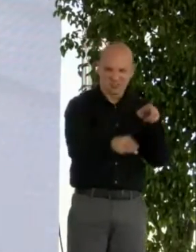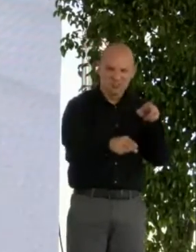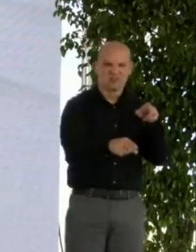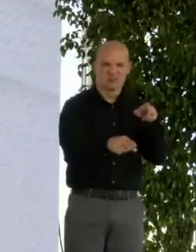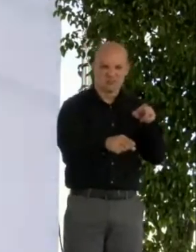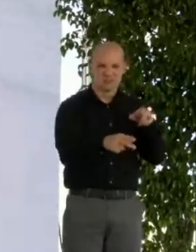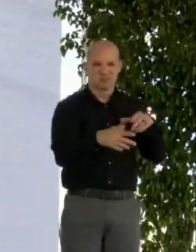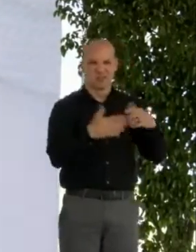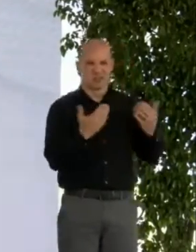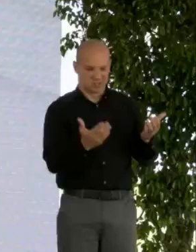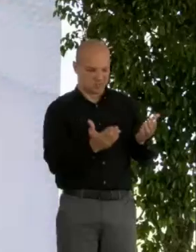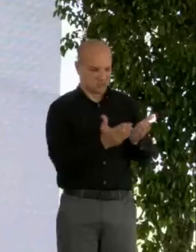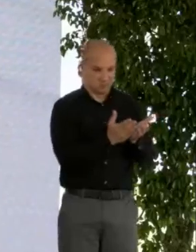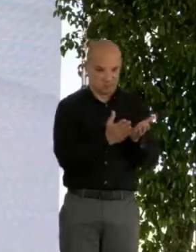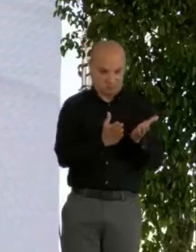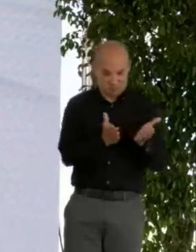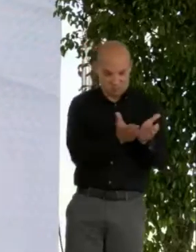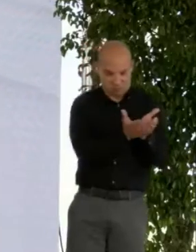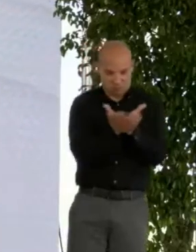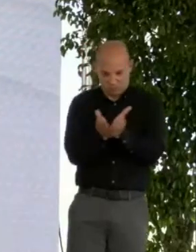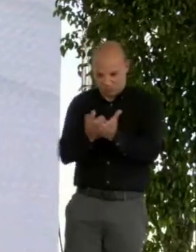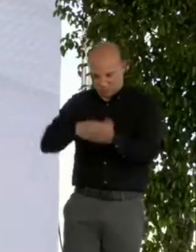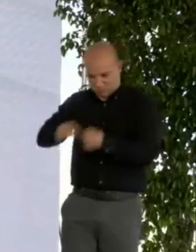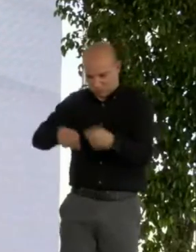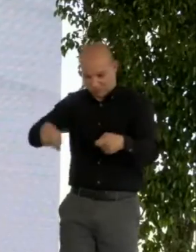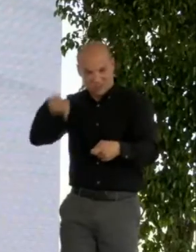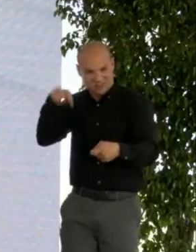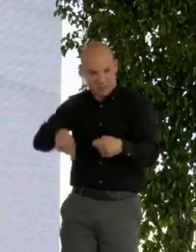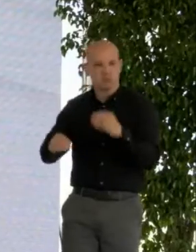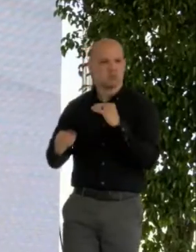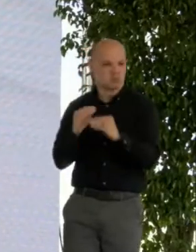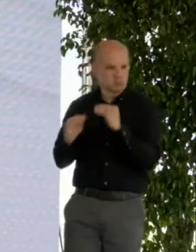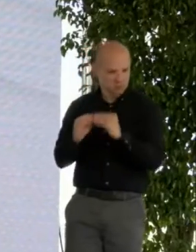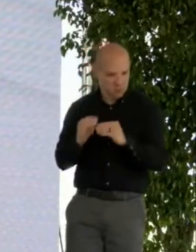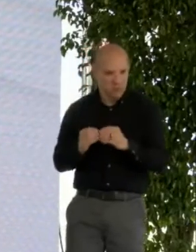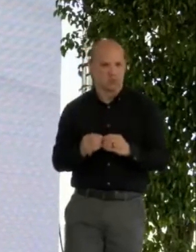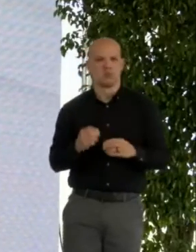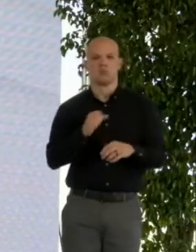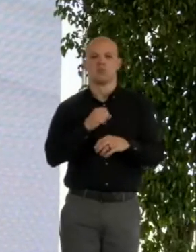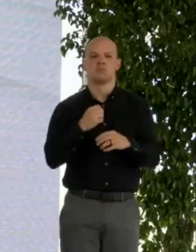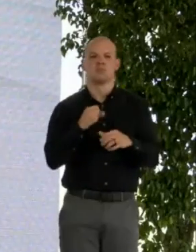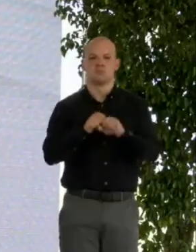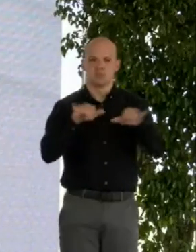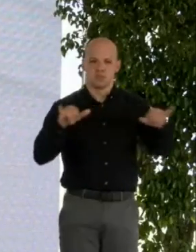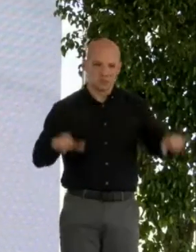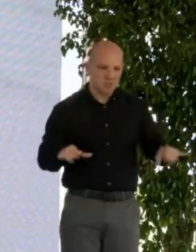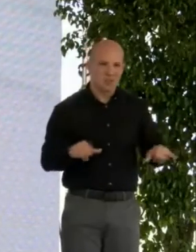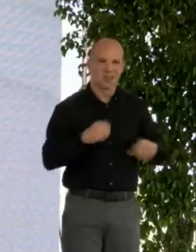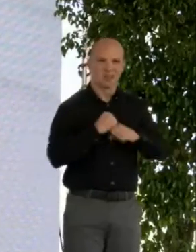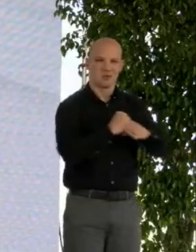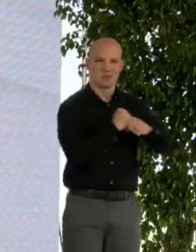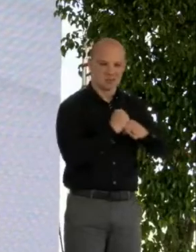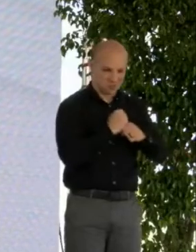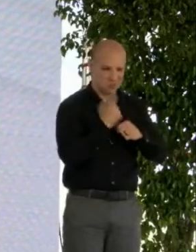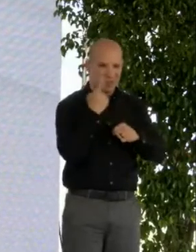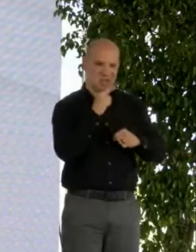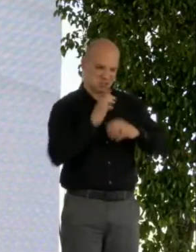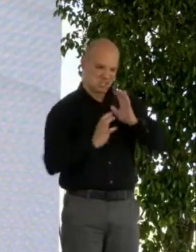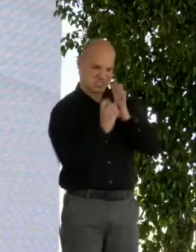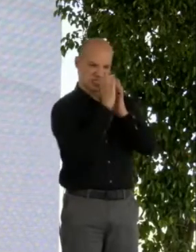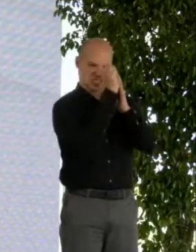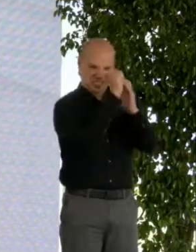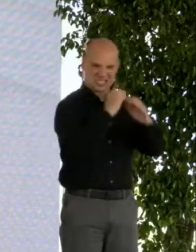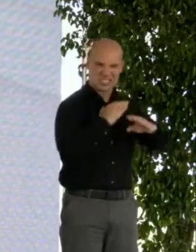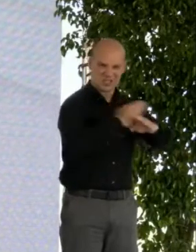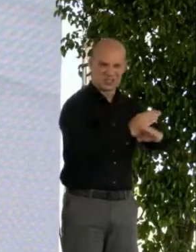los herrajes de amarre y la instalación de un sistema de protección contra la corrosión en el muelle, con el fin de